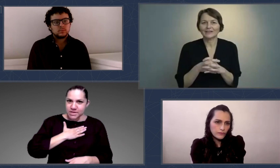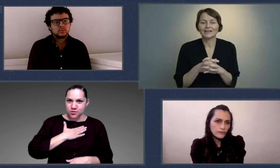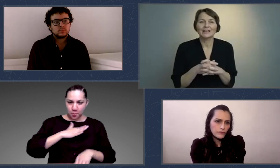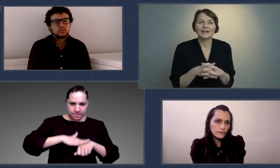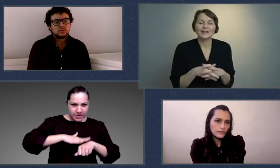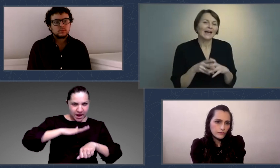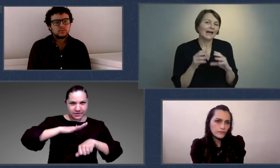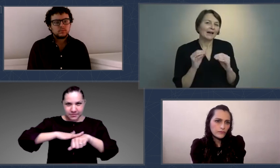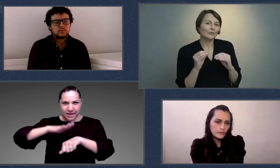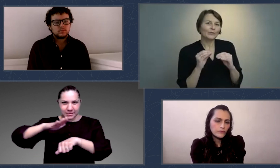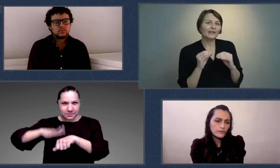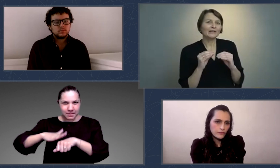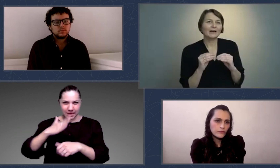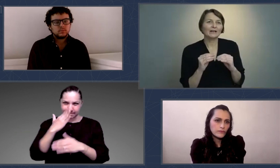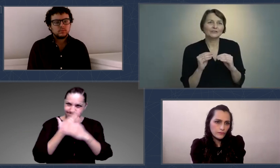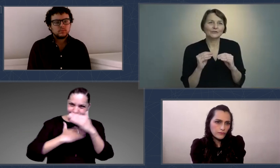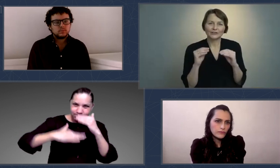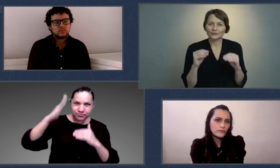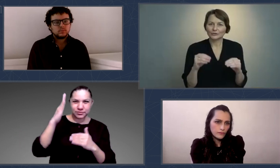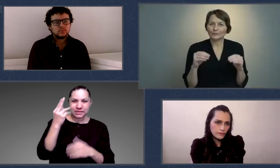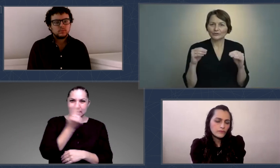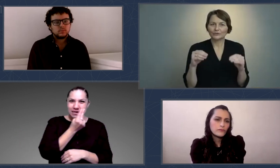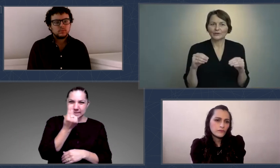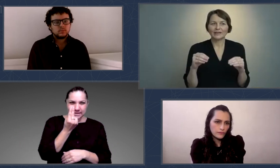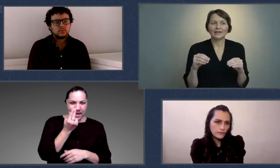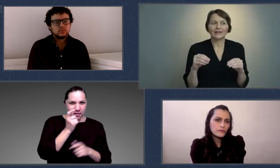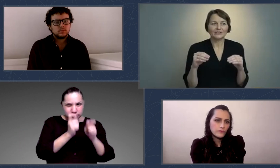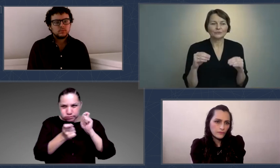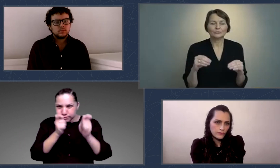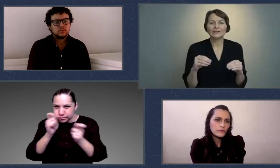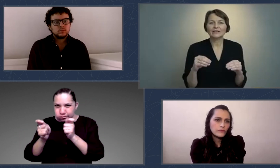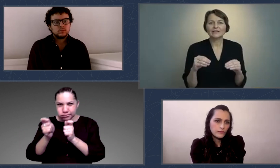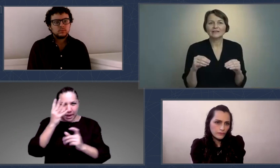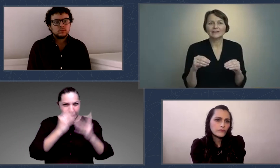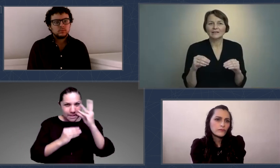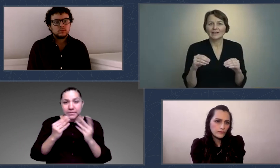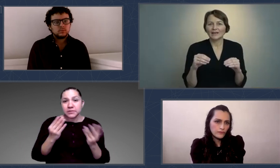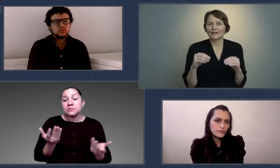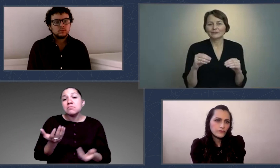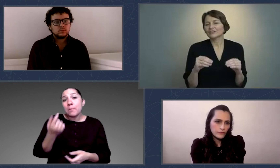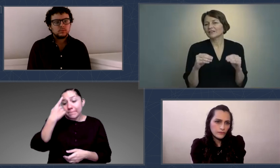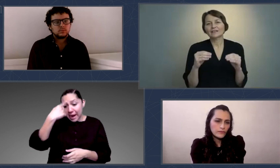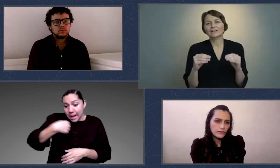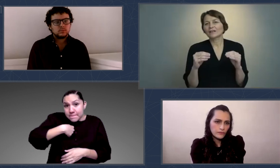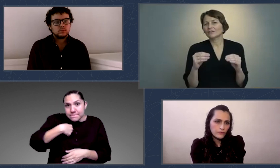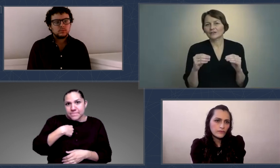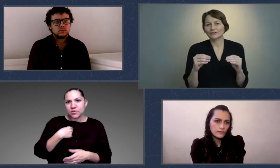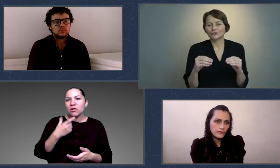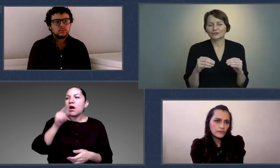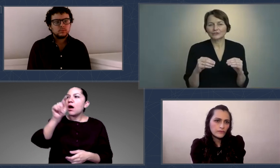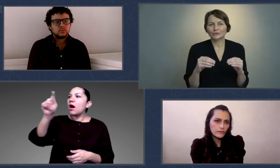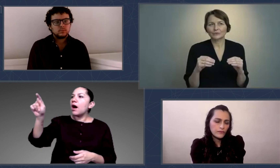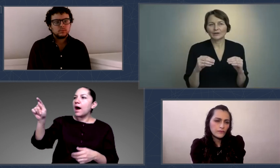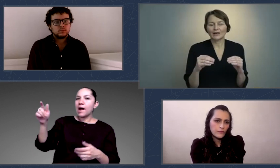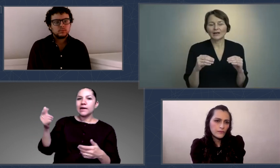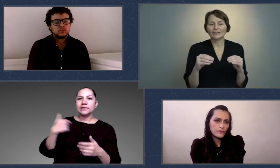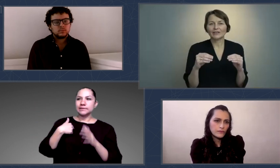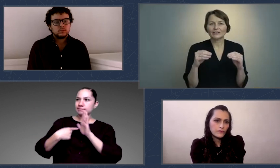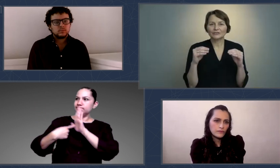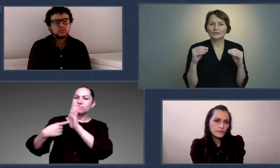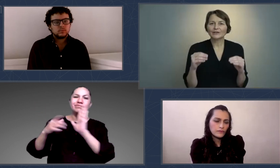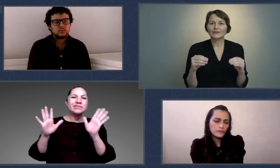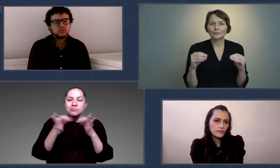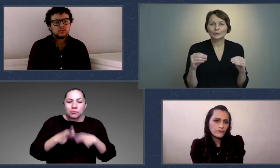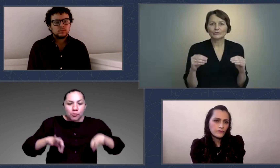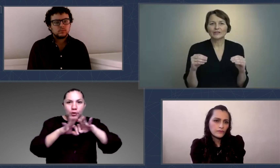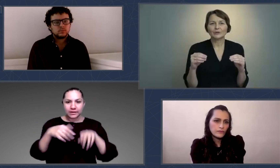vas a mejorar um, ni tu your conocimiento, ni tu technical proceso de skills, pensamiento, academic skills. y ni So yes, siquiera tus habilidades técnicas. how Entonces, we got es